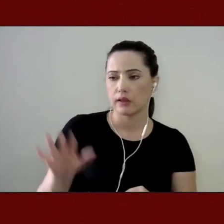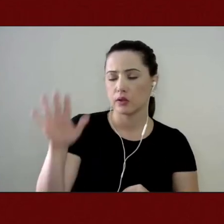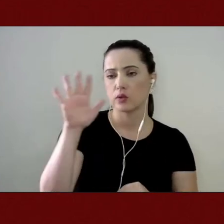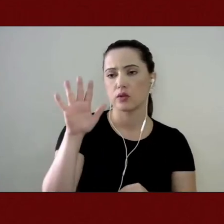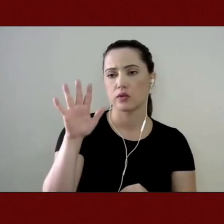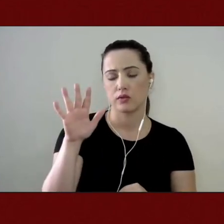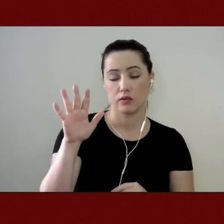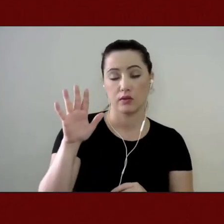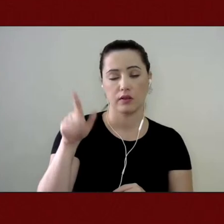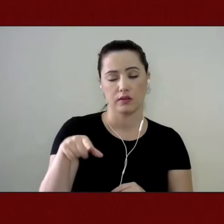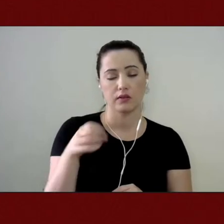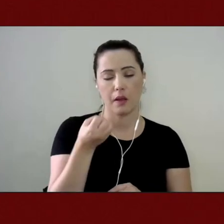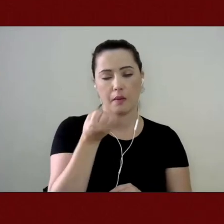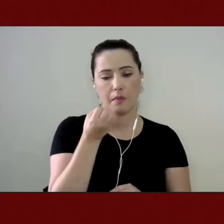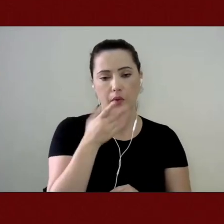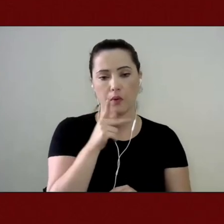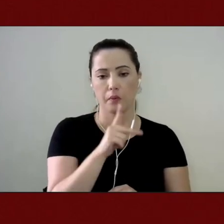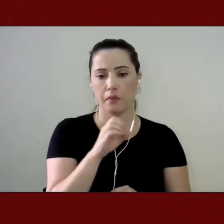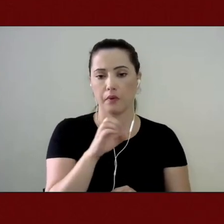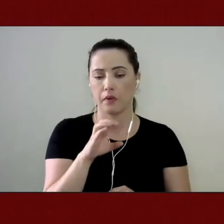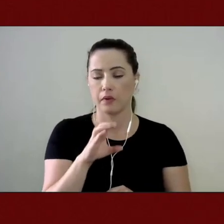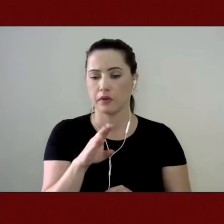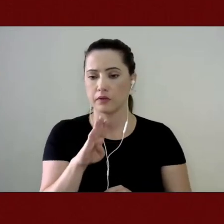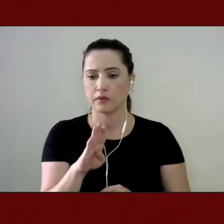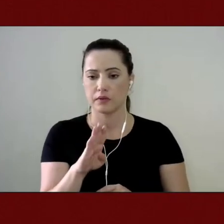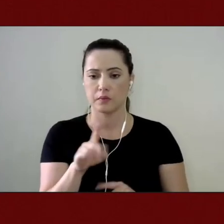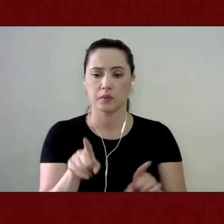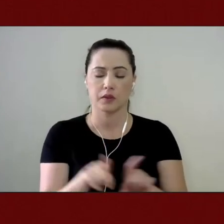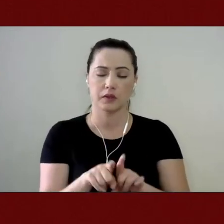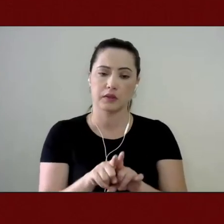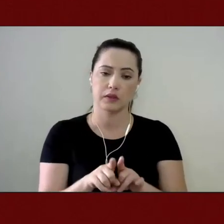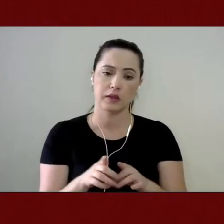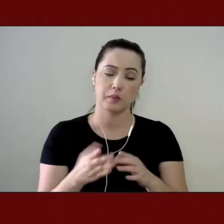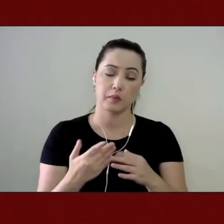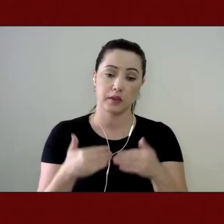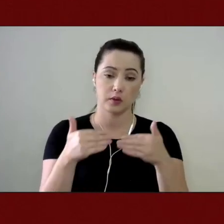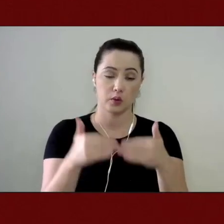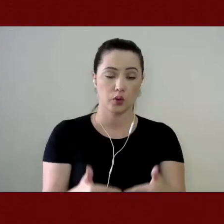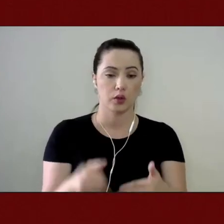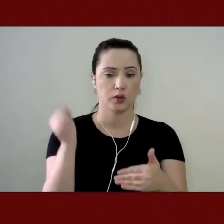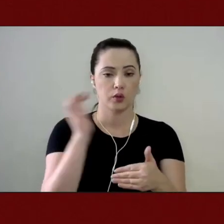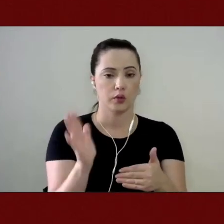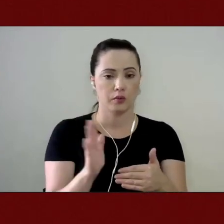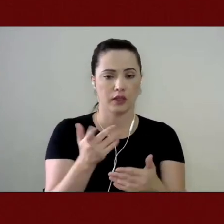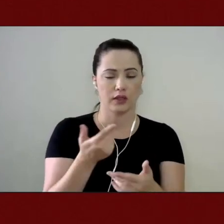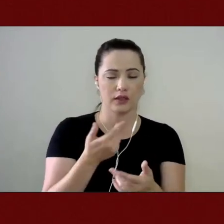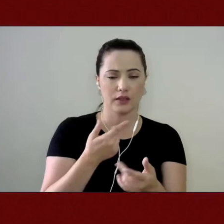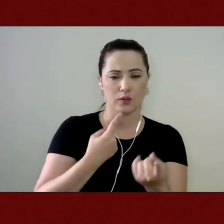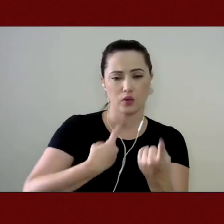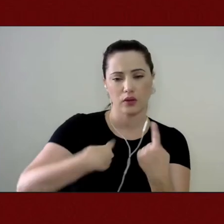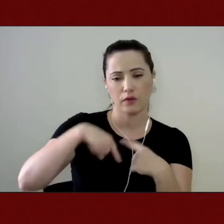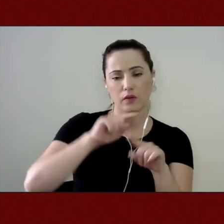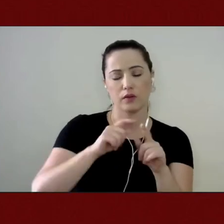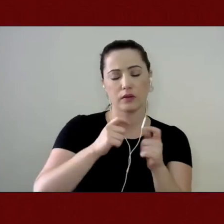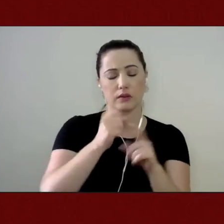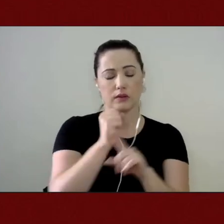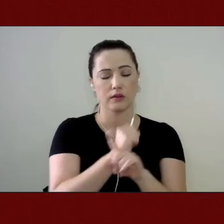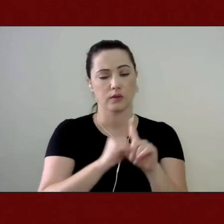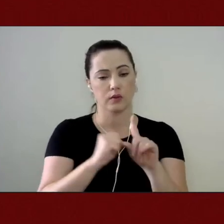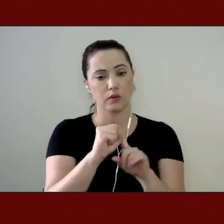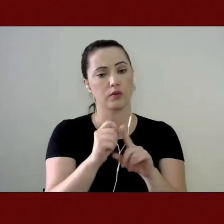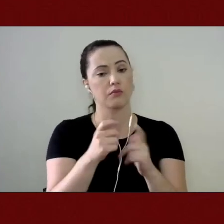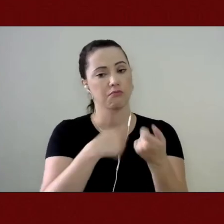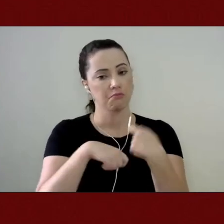PCB, que também enfrenta um Brasil em tumultuosa transformação econômica e social. O Brasil